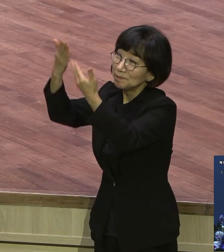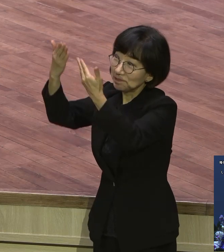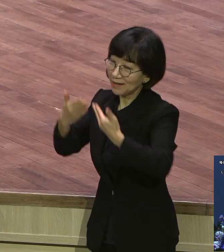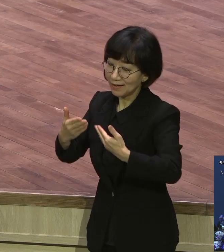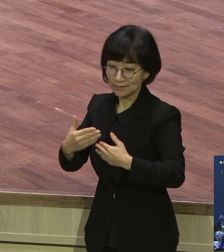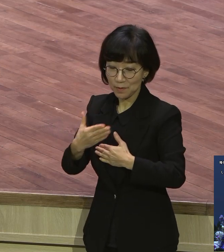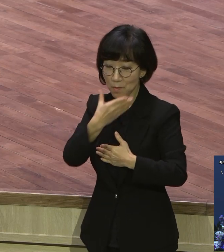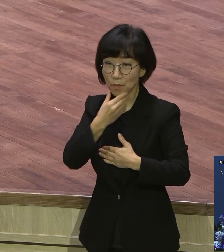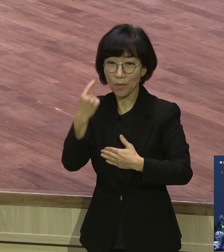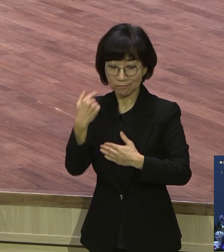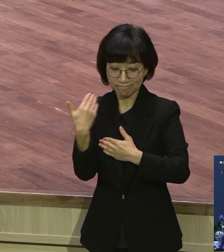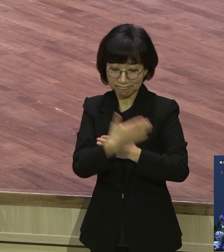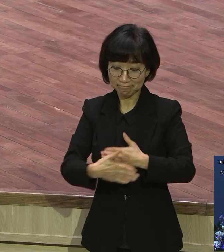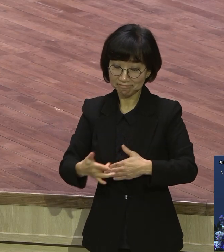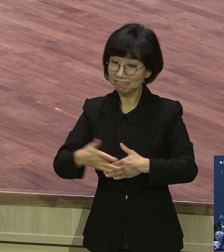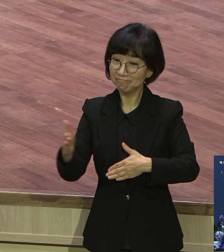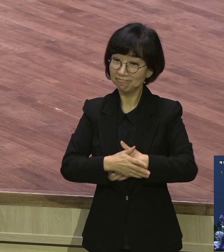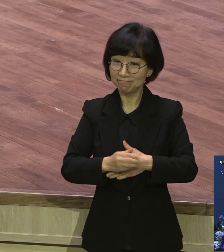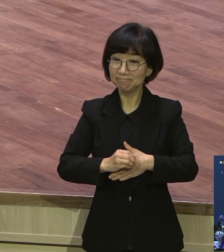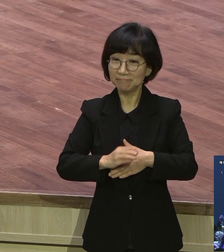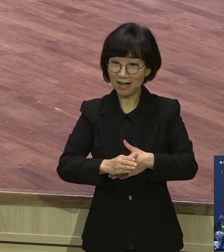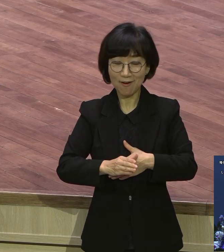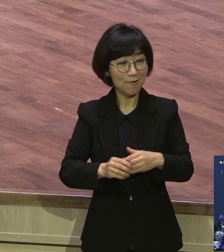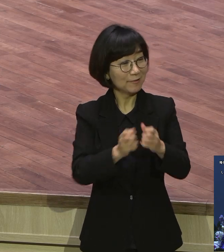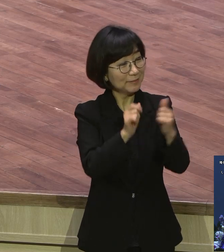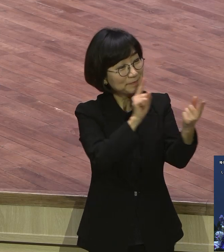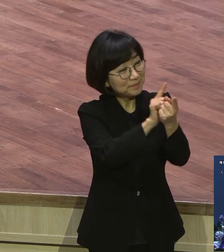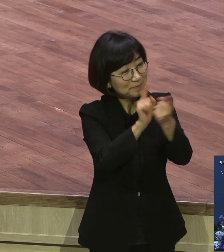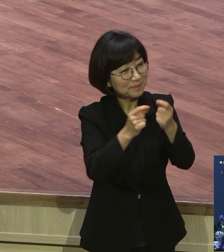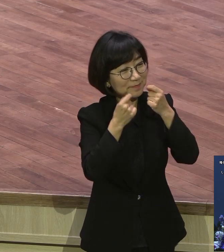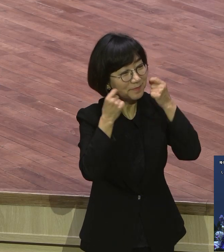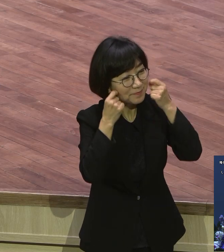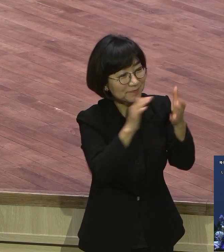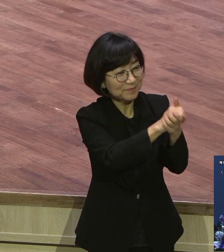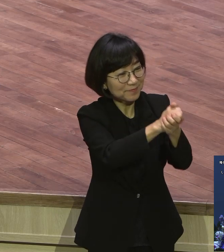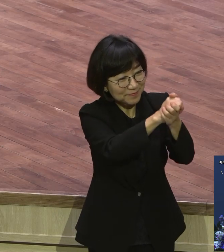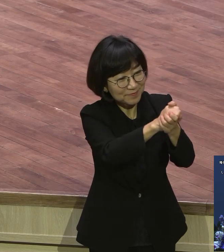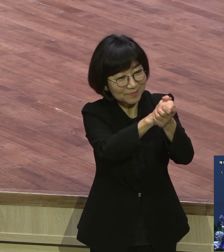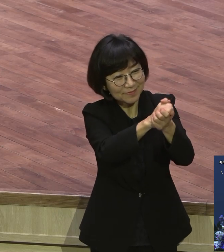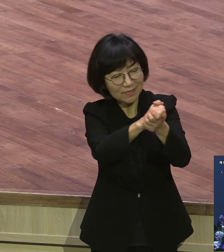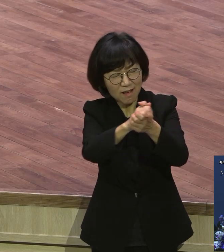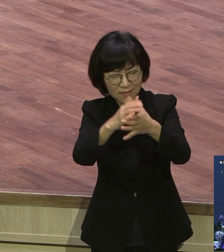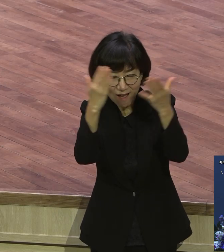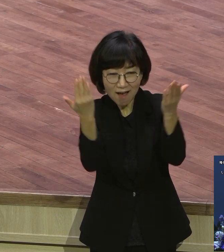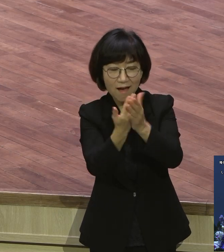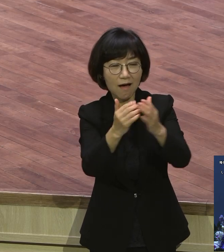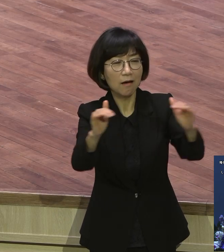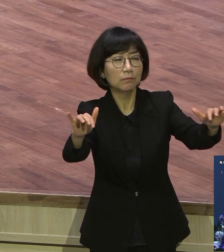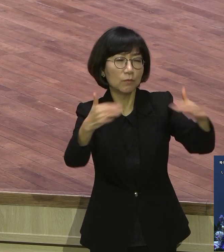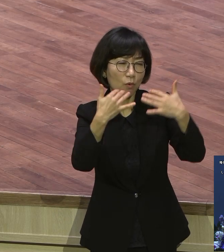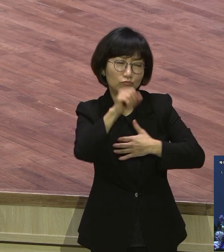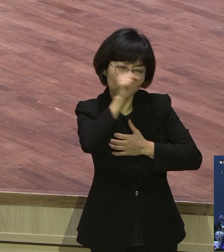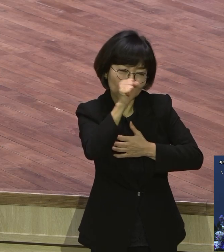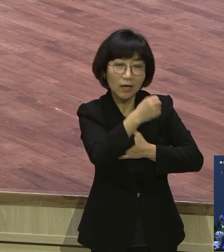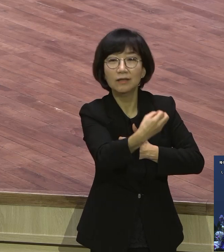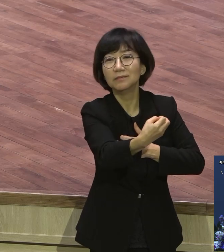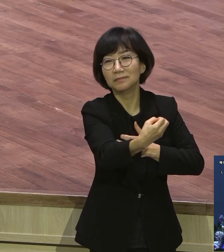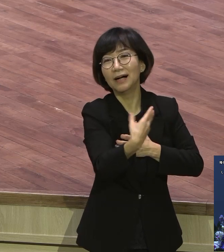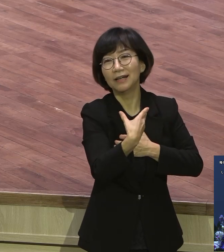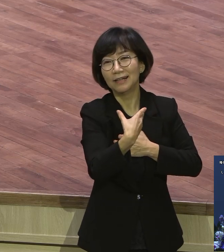바라오면 관계가 다 좋아요 백에 백 사람 다 좋아해요 이게 보금적인